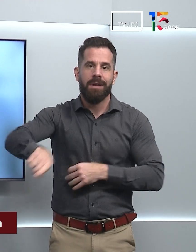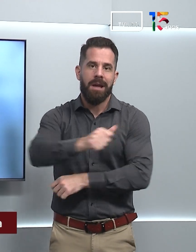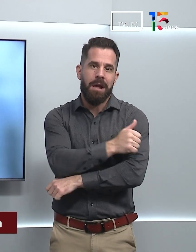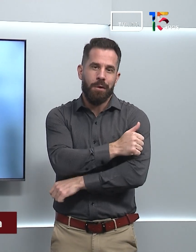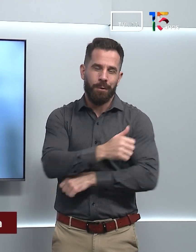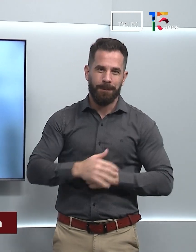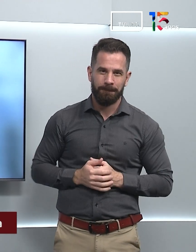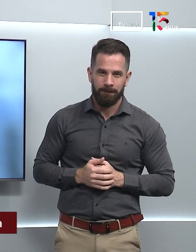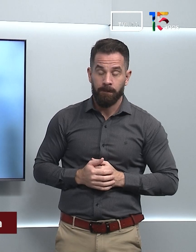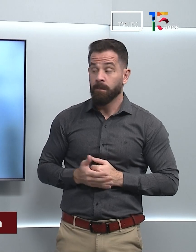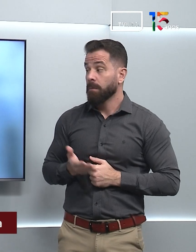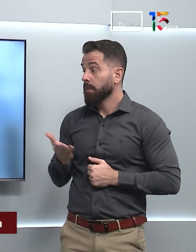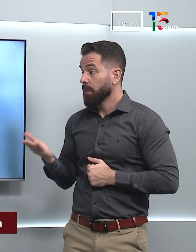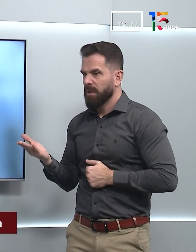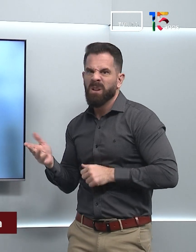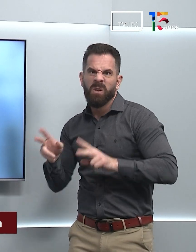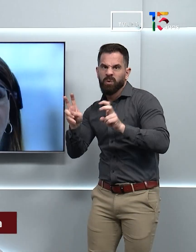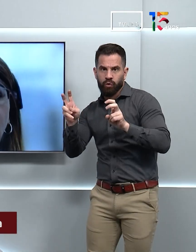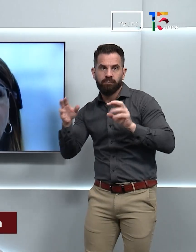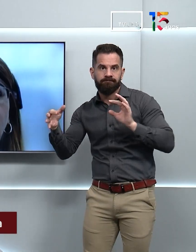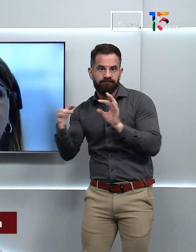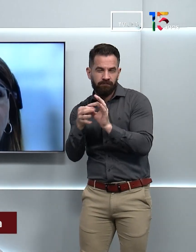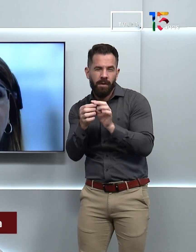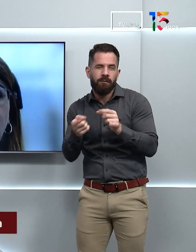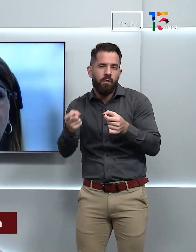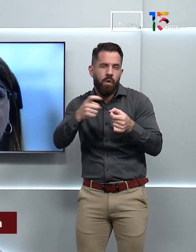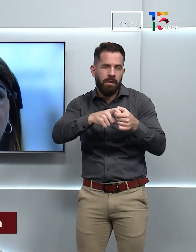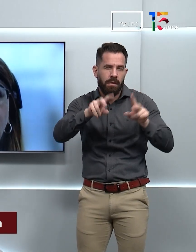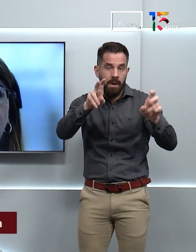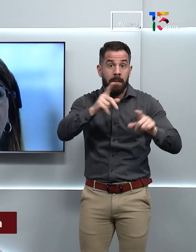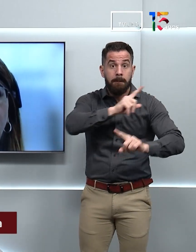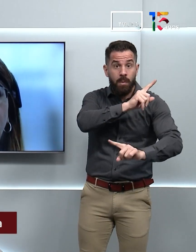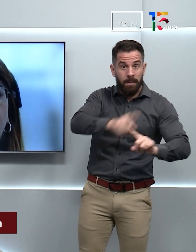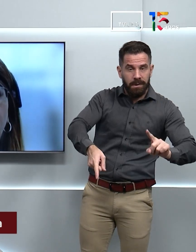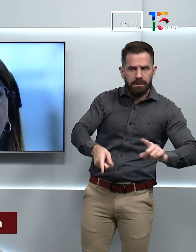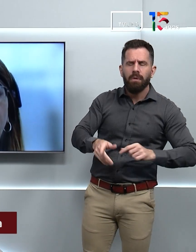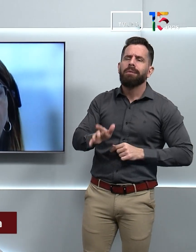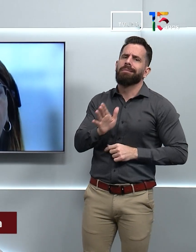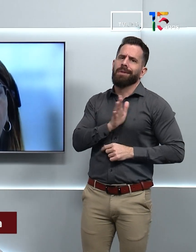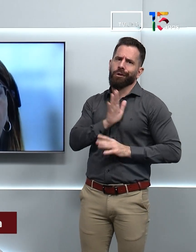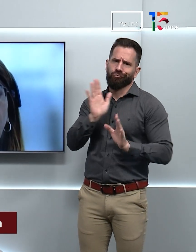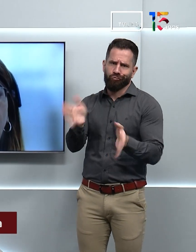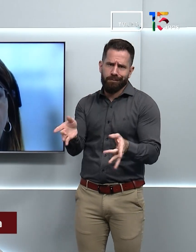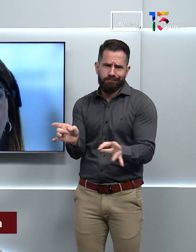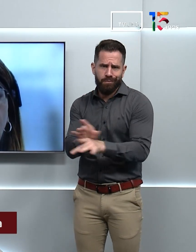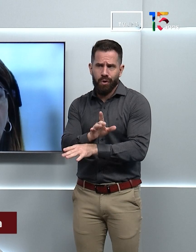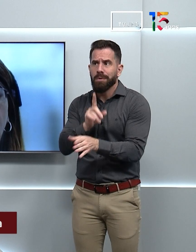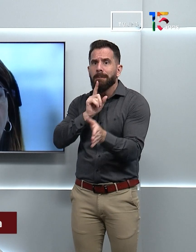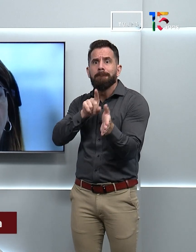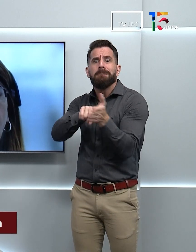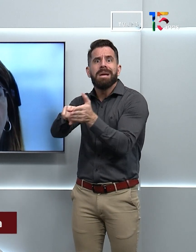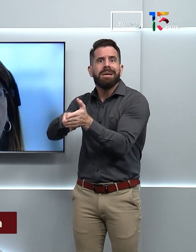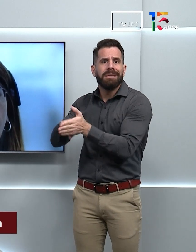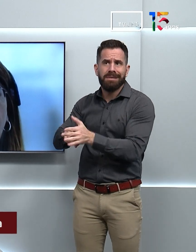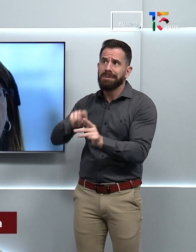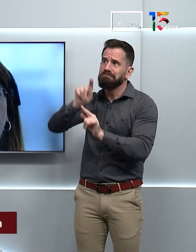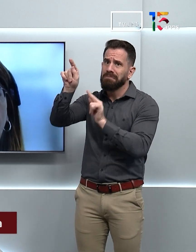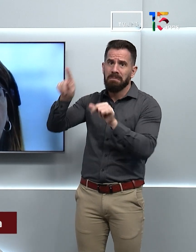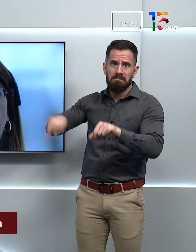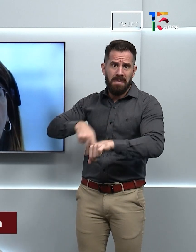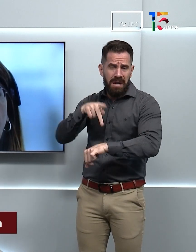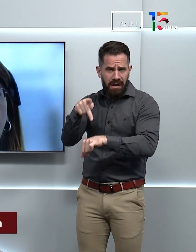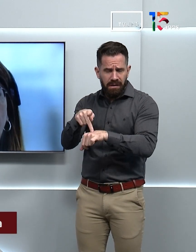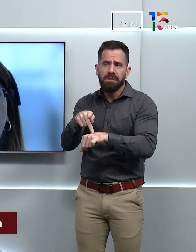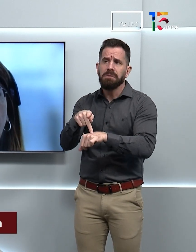finalizar, voltando a essa ideia da proibição do uso, há pesquisas feitas até em outros países que apontam que há